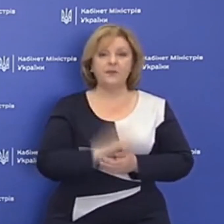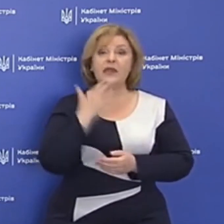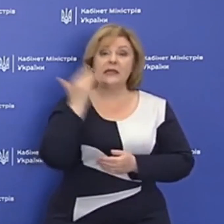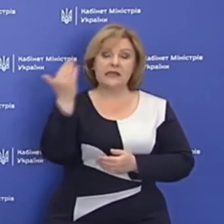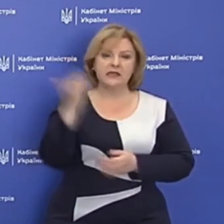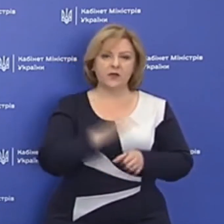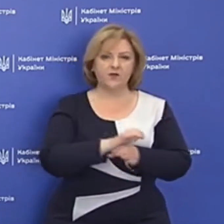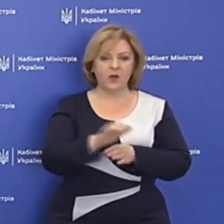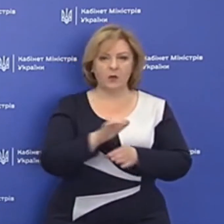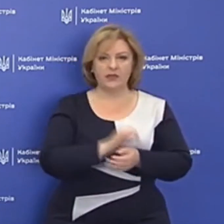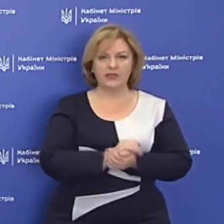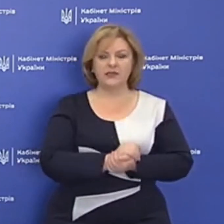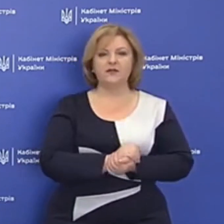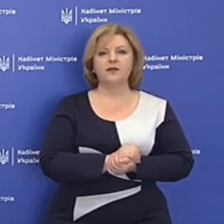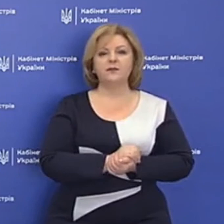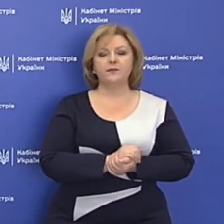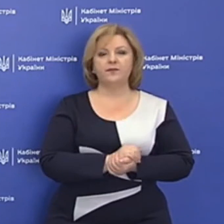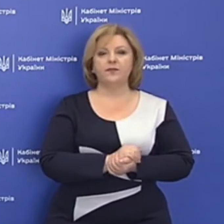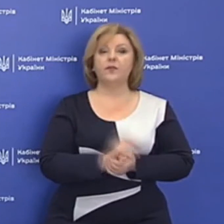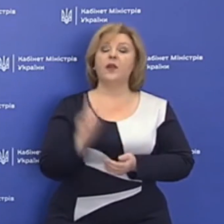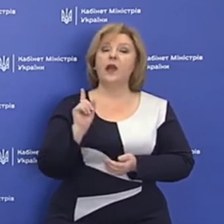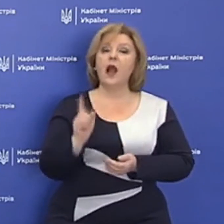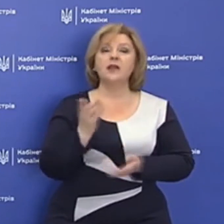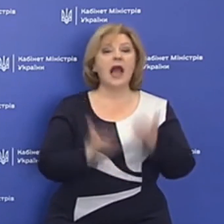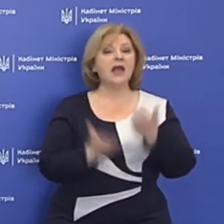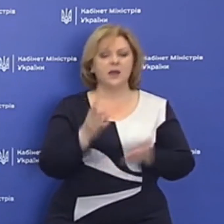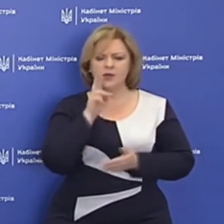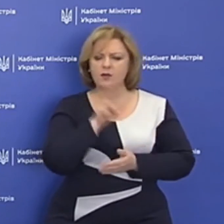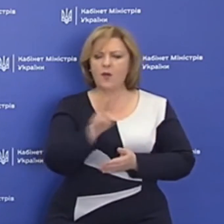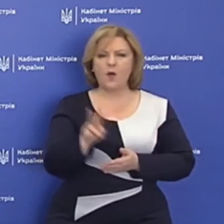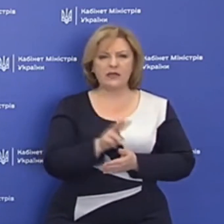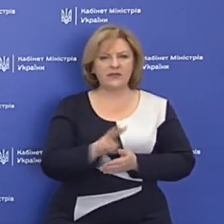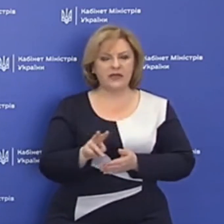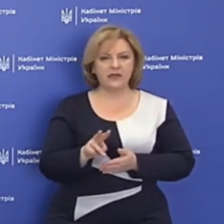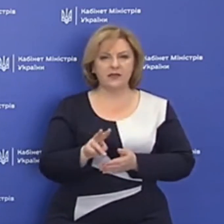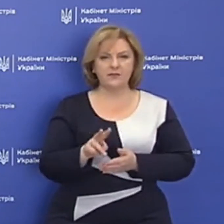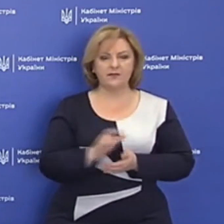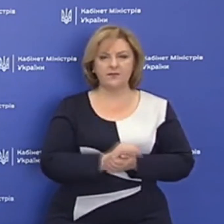іноземного виробництва. Але якщо подивитися на